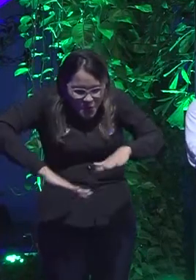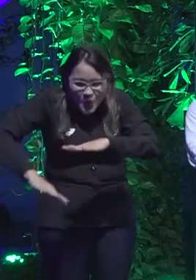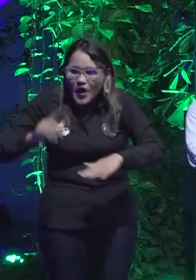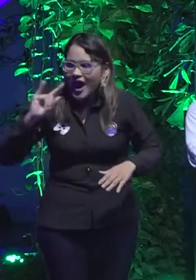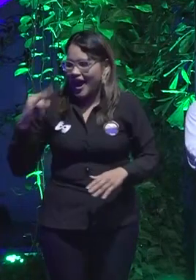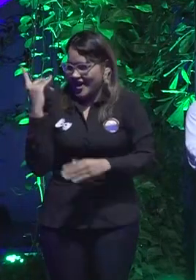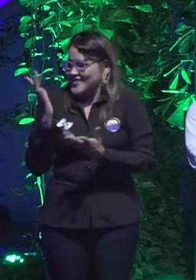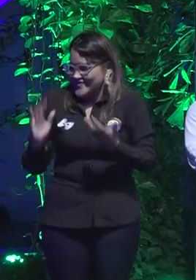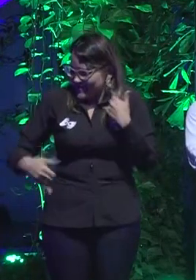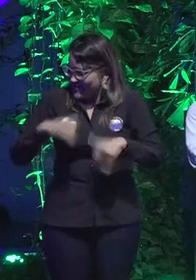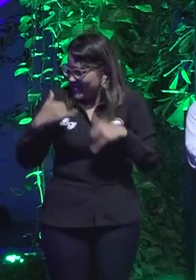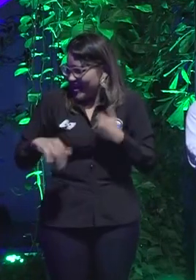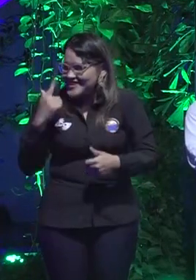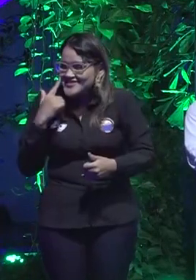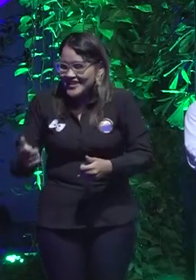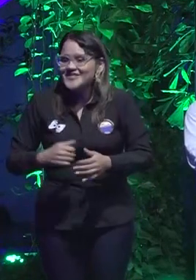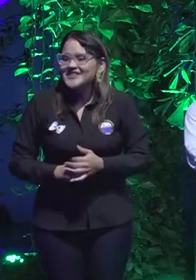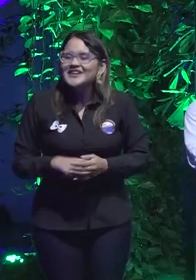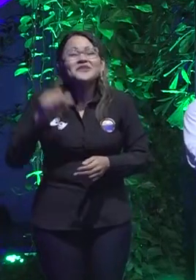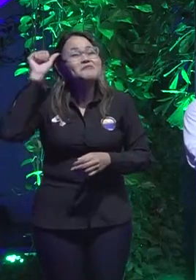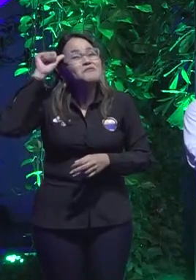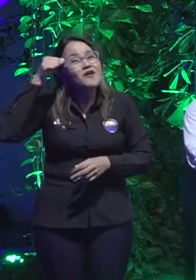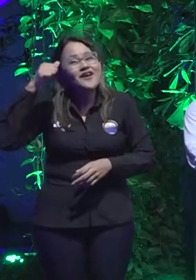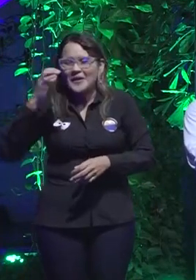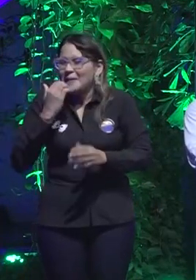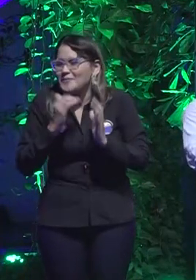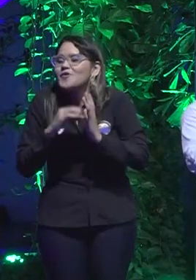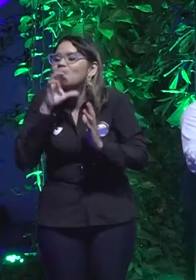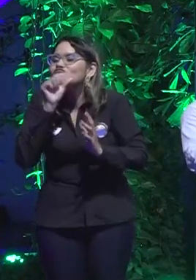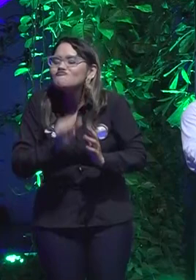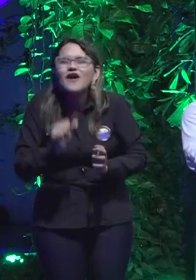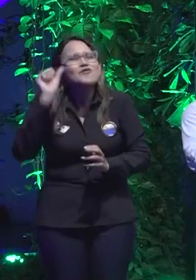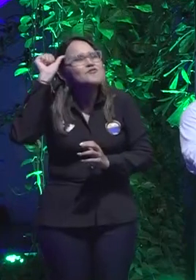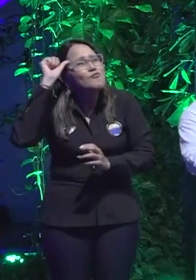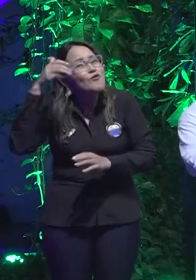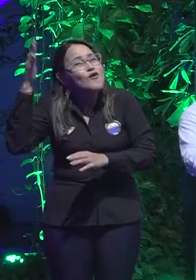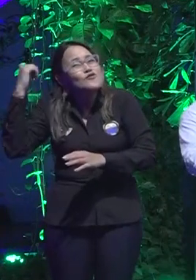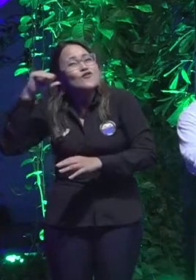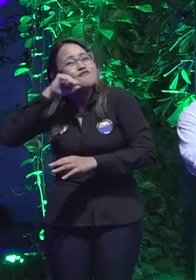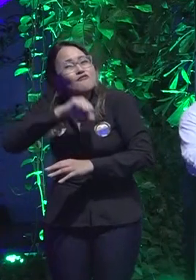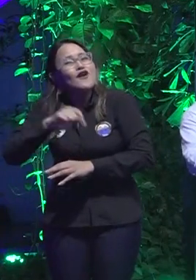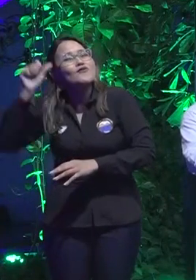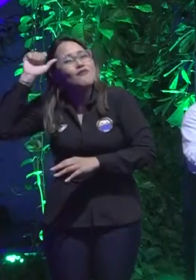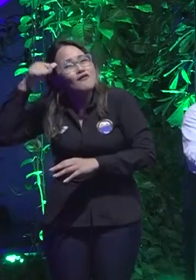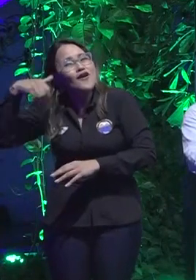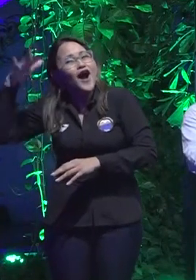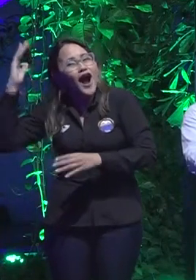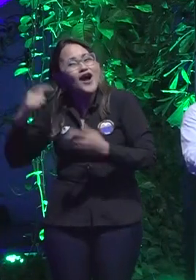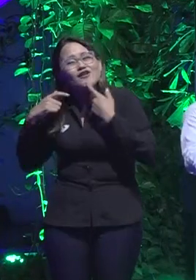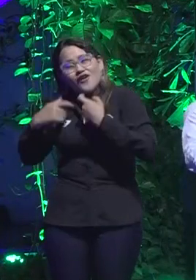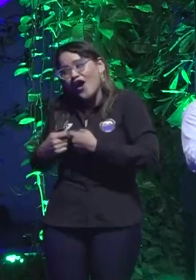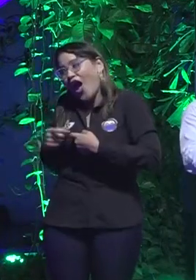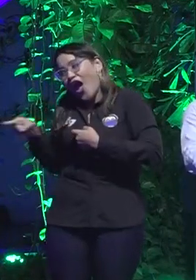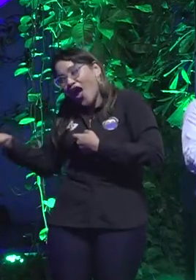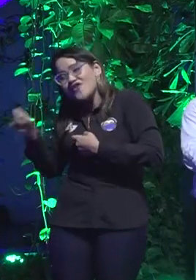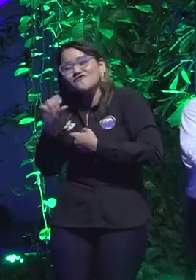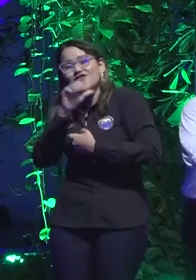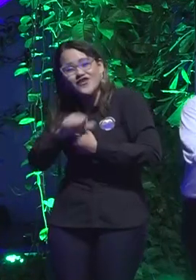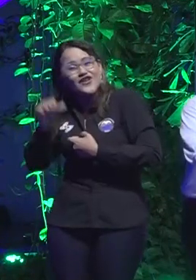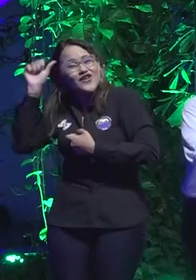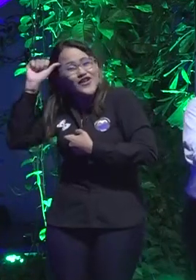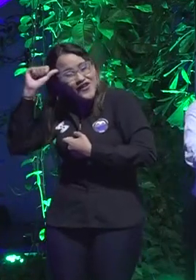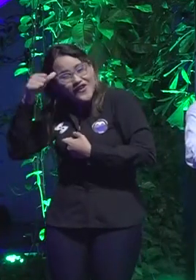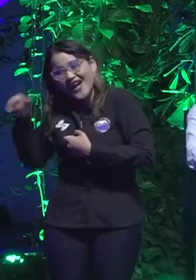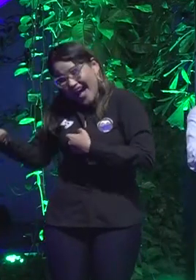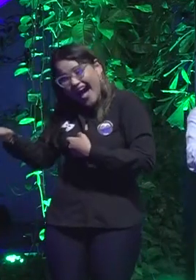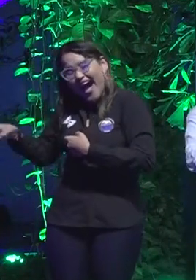fui rector de la Universidad del Magdalena hace muchos años y yo soy Pablo Vera y fui el que le di la medalla al otro señor que está ahí al lado mío, que me lo recuerda todos